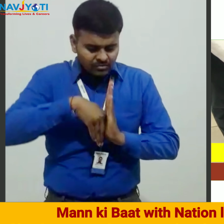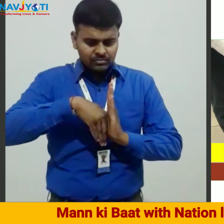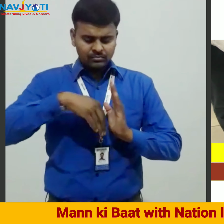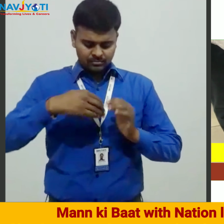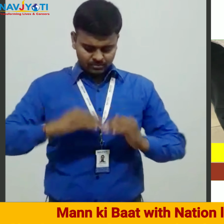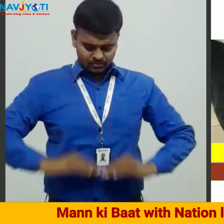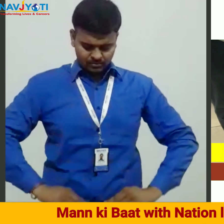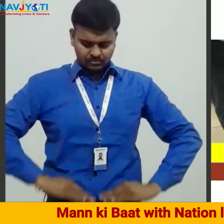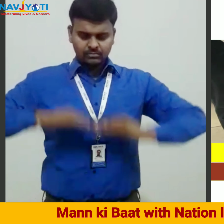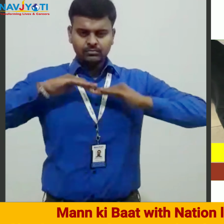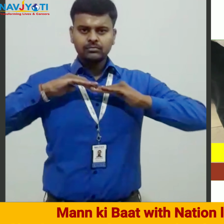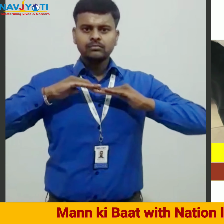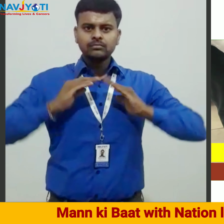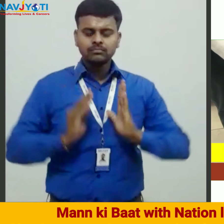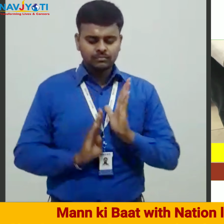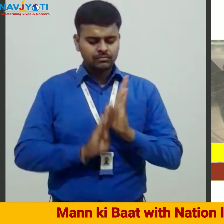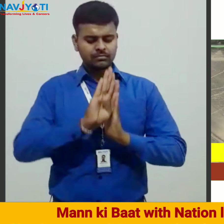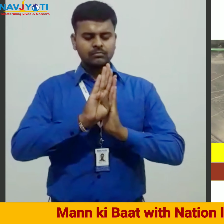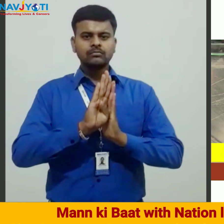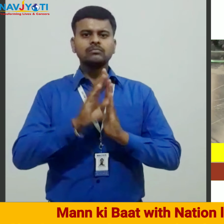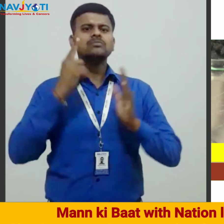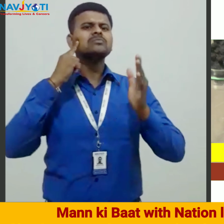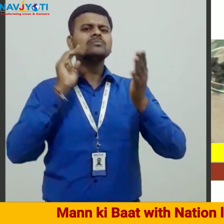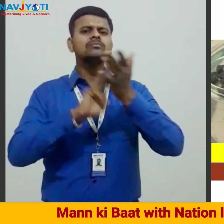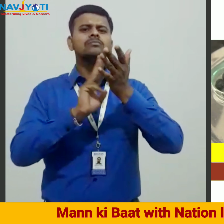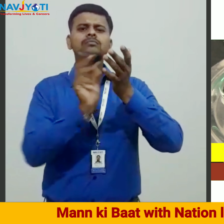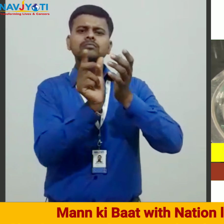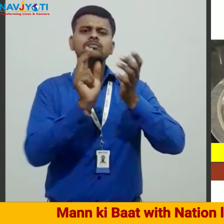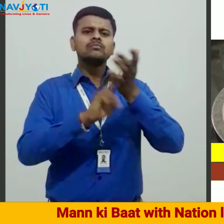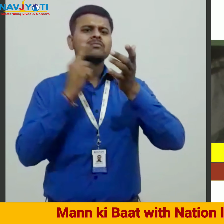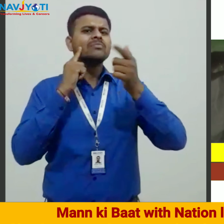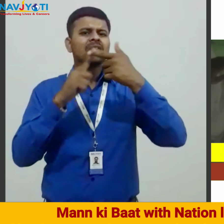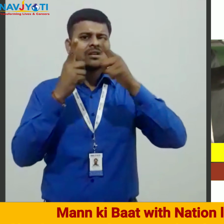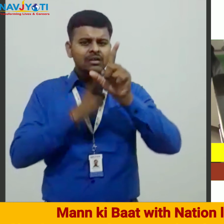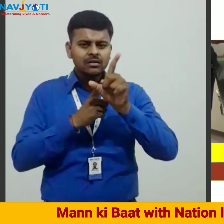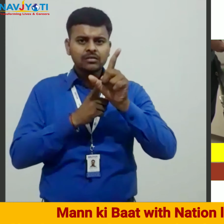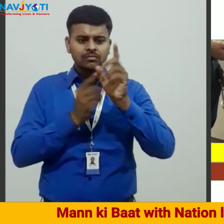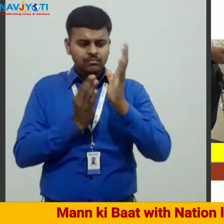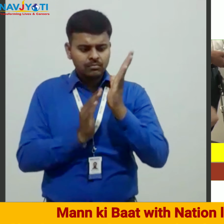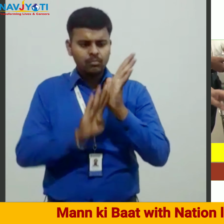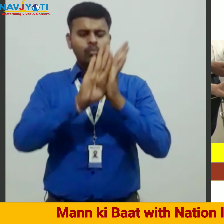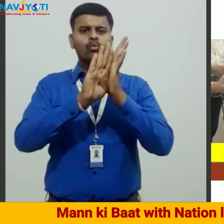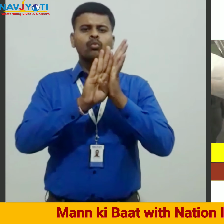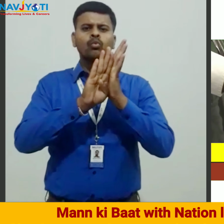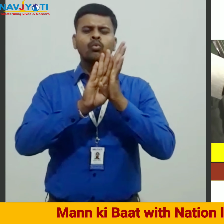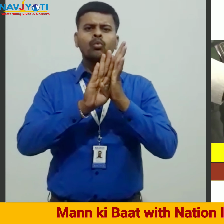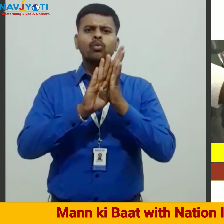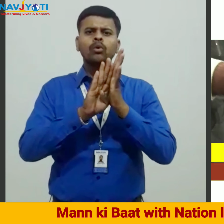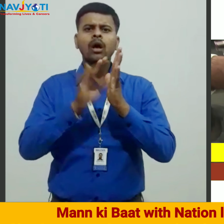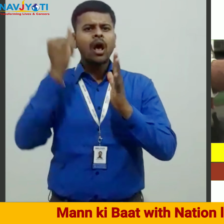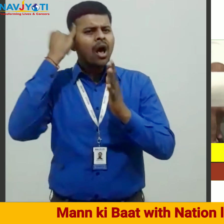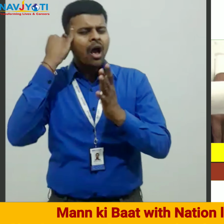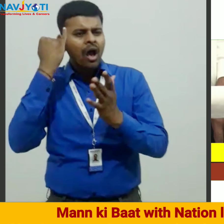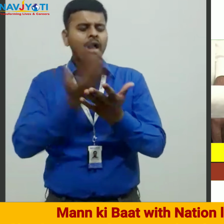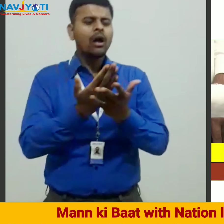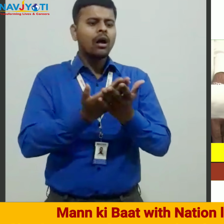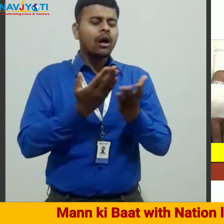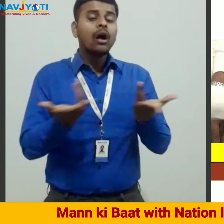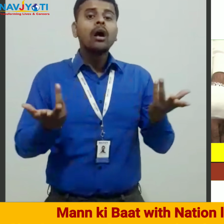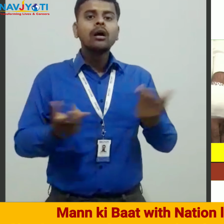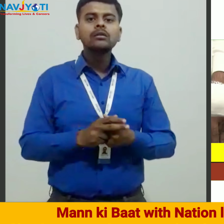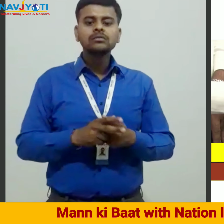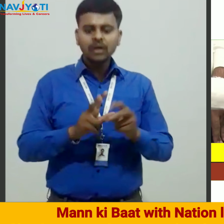देखिए, हर तरफ इम्यूनिटी बढ़ाने के लिए किस तरह से भारत के आयुर्वेद और योग की चर्चा हो रही है।